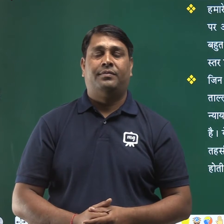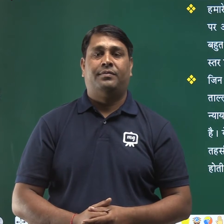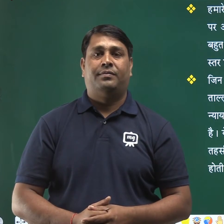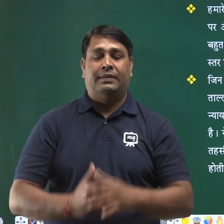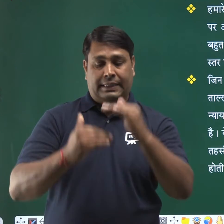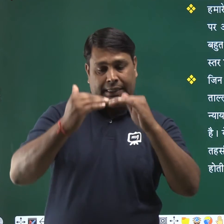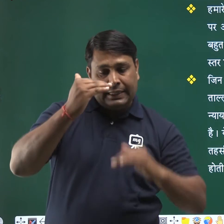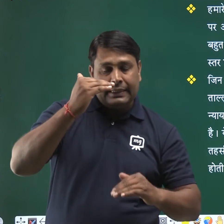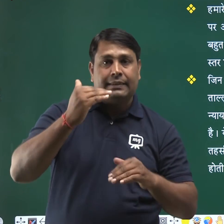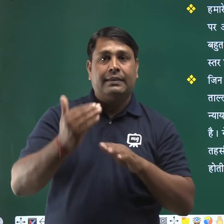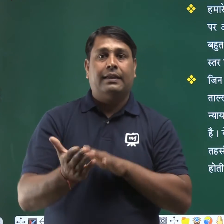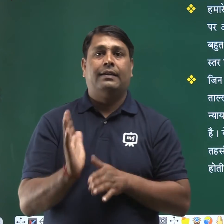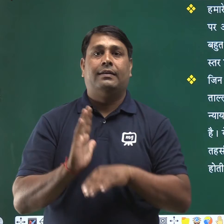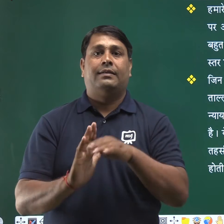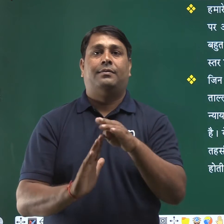निचले स्तर पर